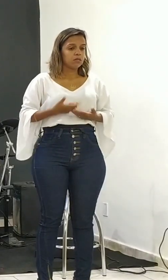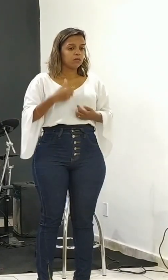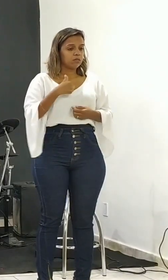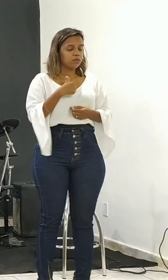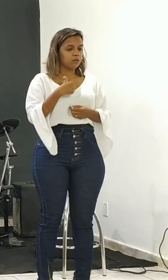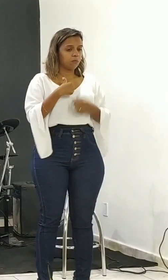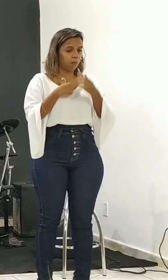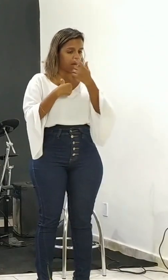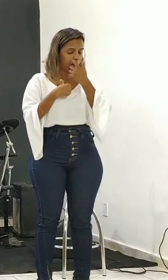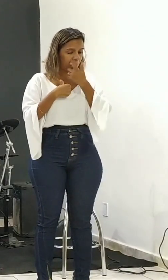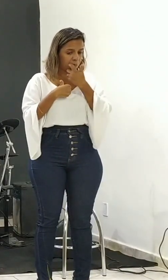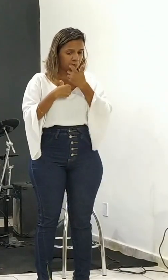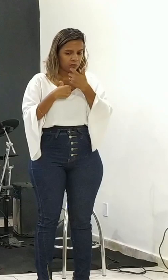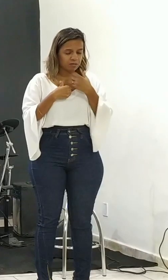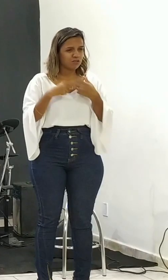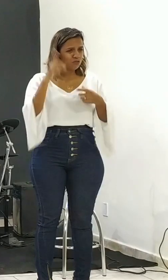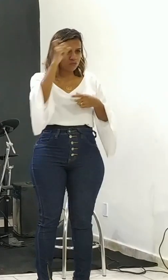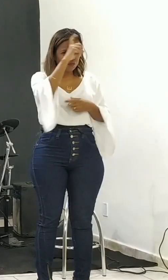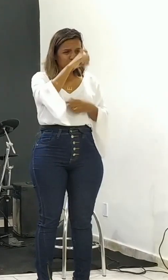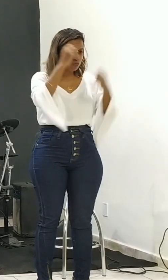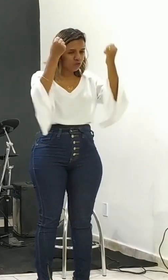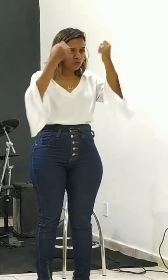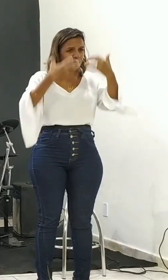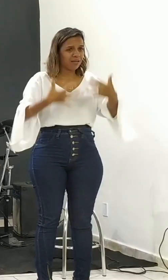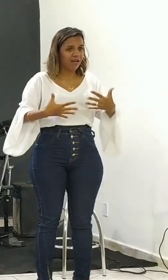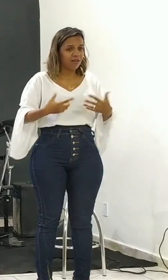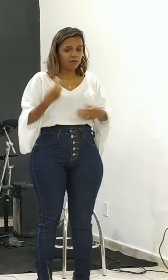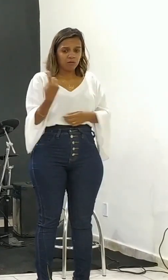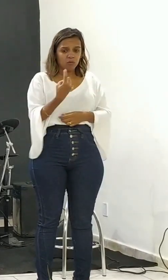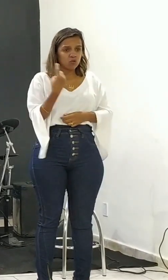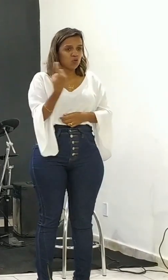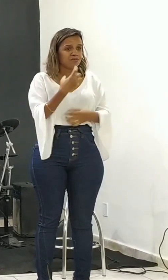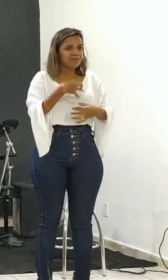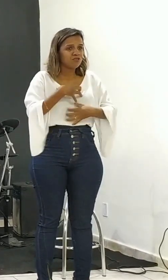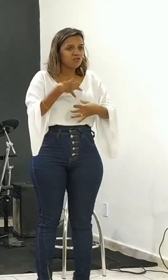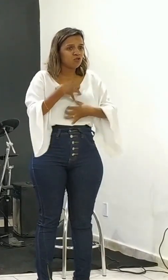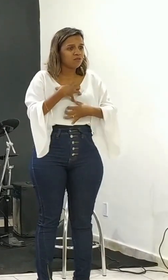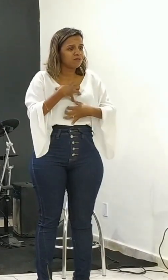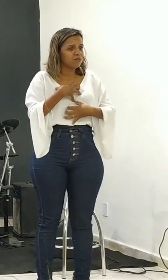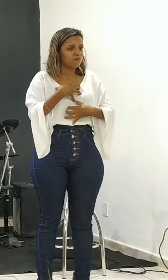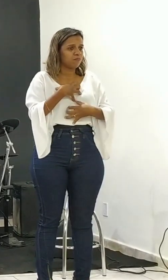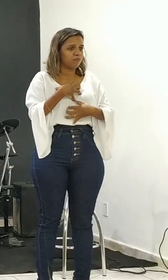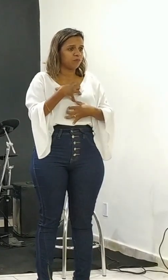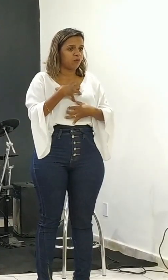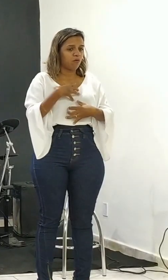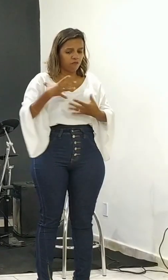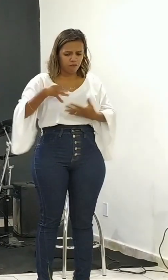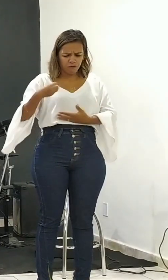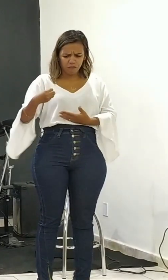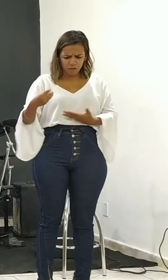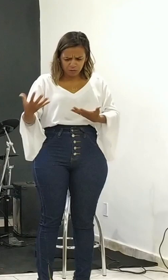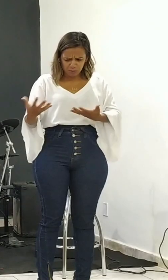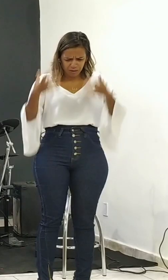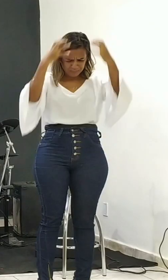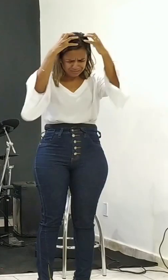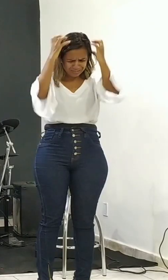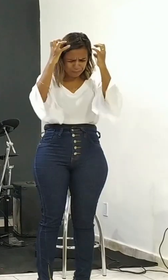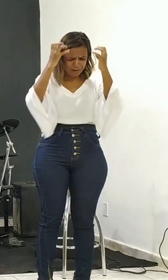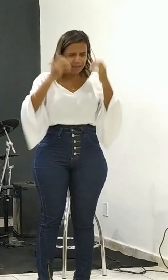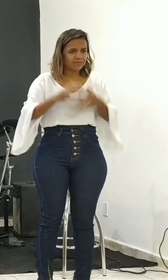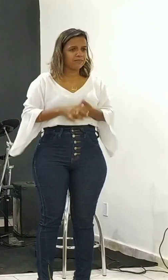E é difícil de explicar a solidão que você sente nessa hora. Corri com ele para o